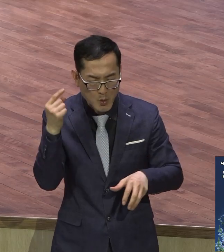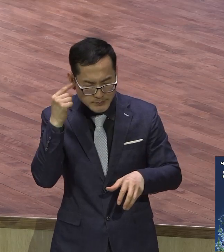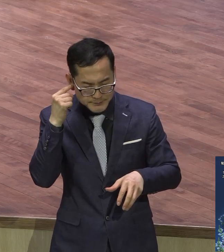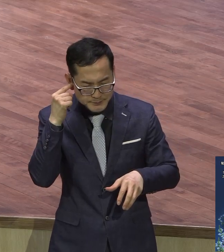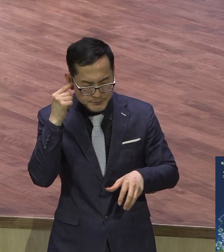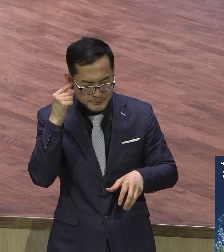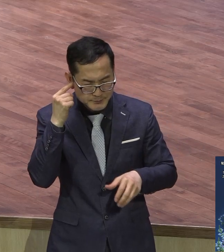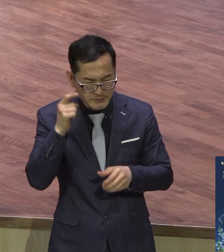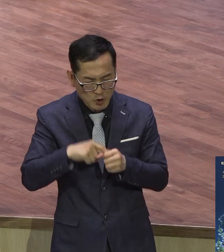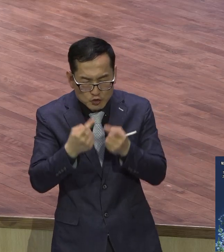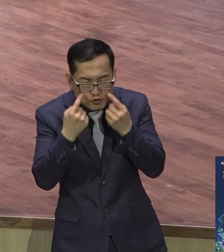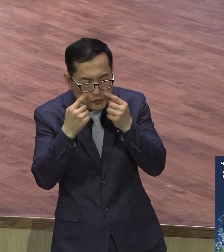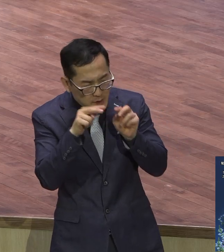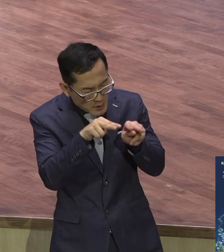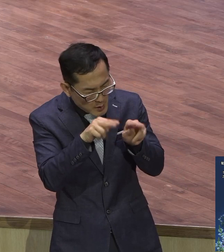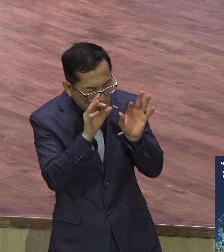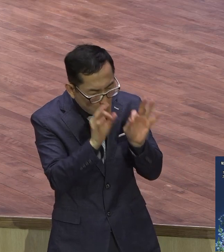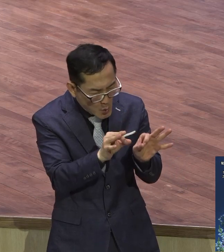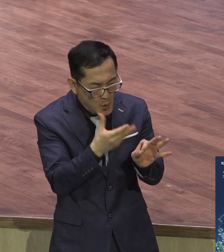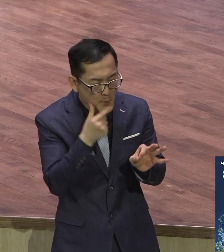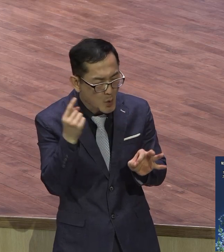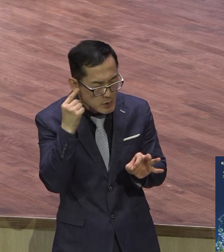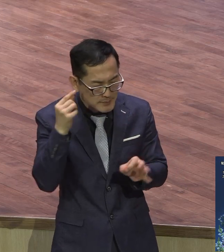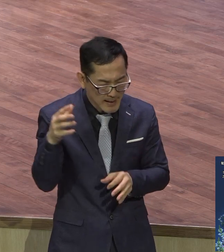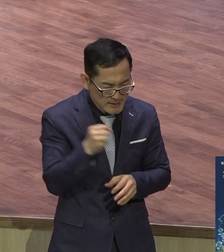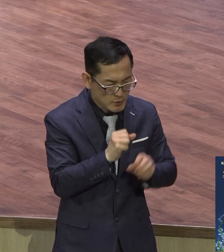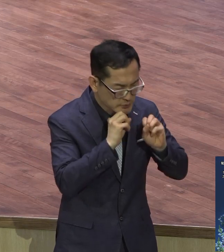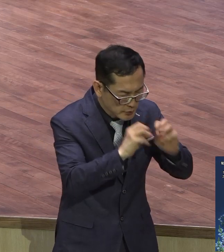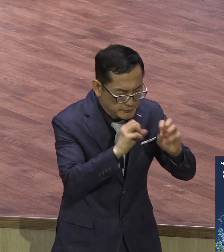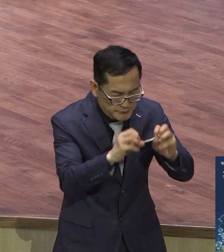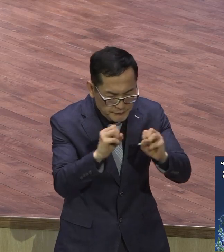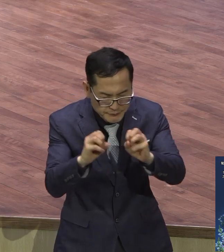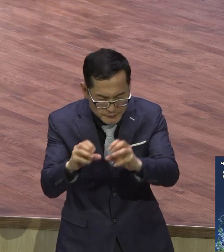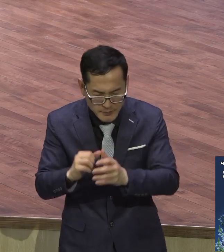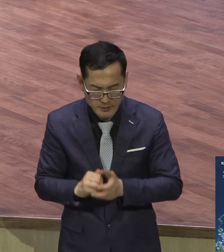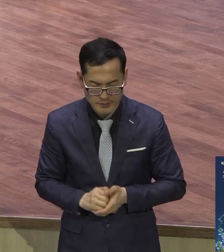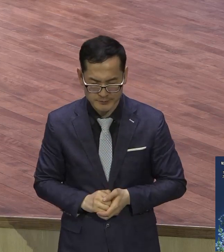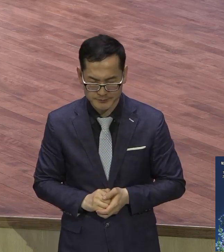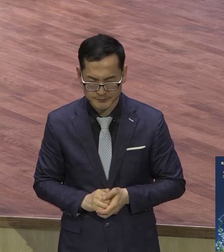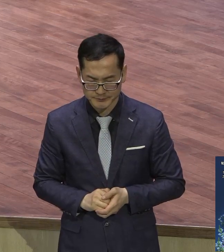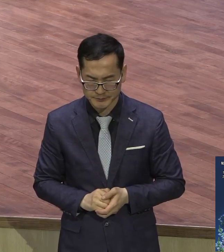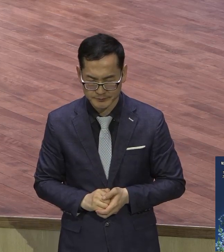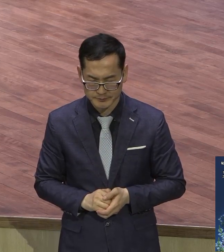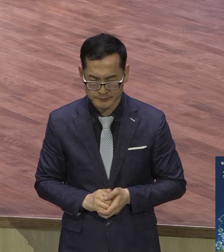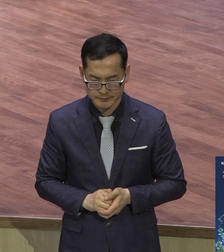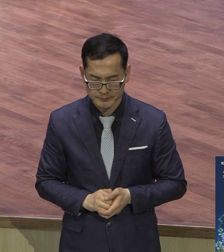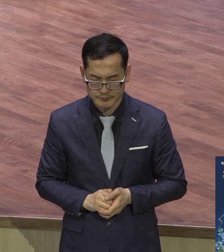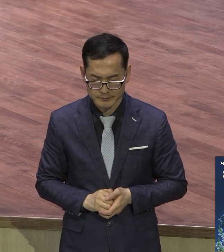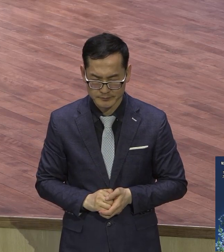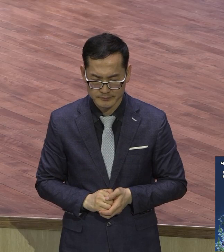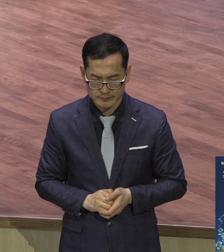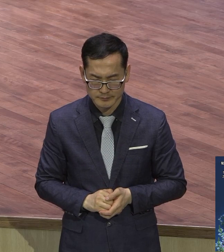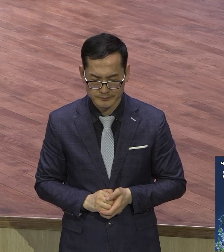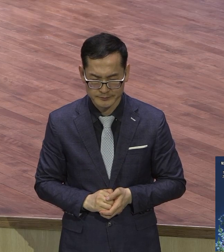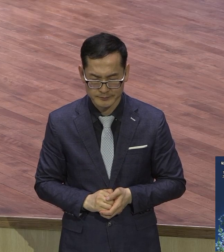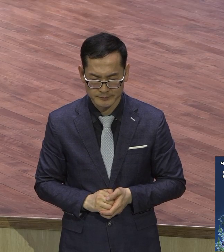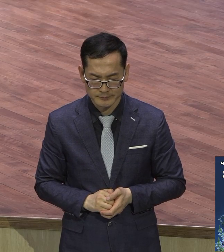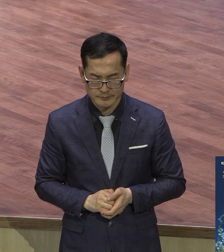참으로 보금 가지고 정말 지역을 장악하며 보금 가지고 가는 곳곳마다